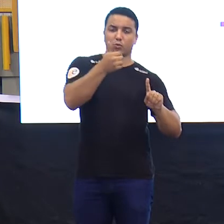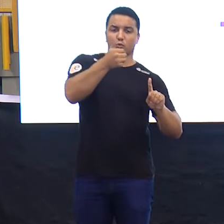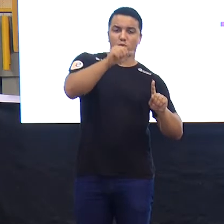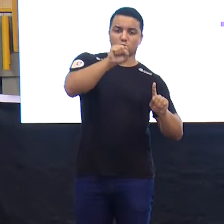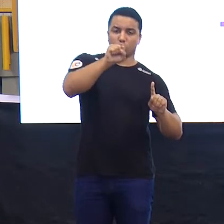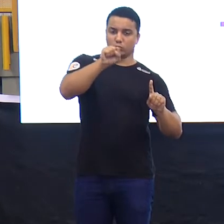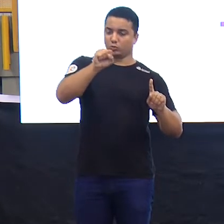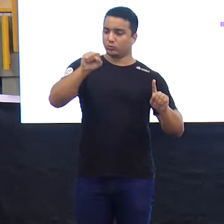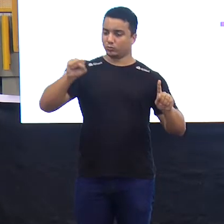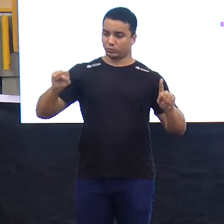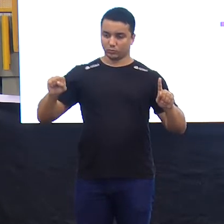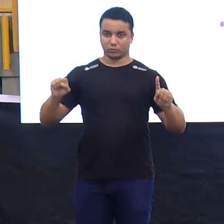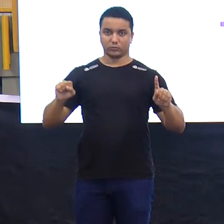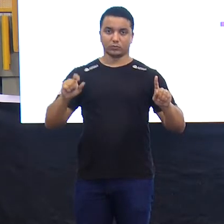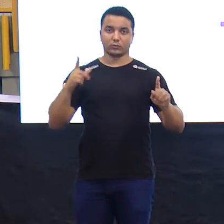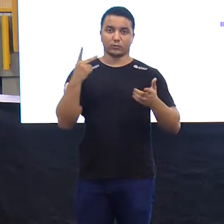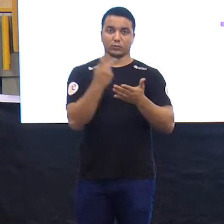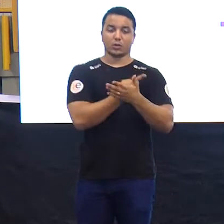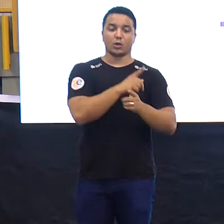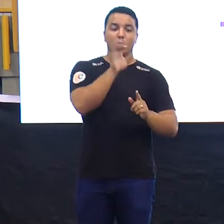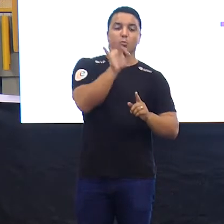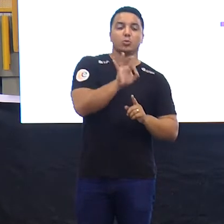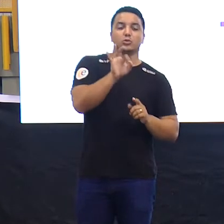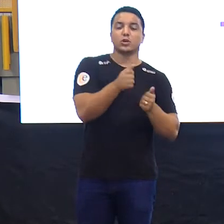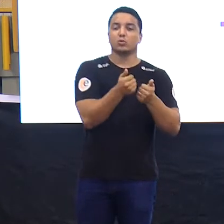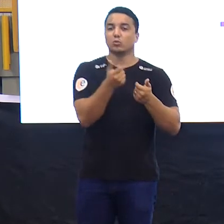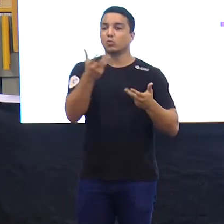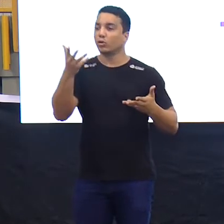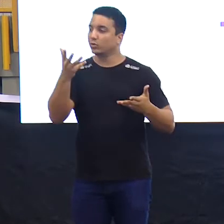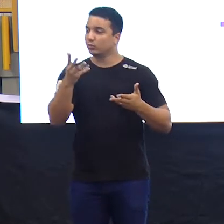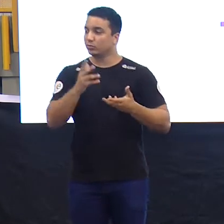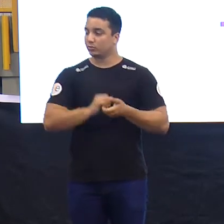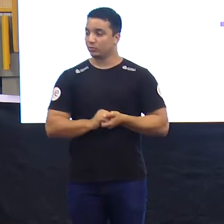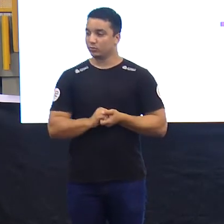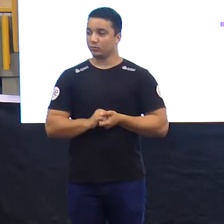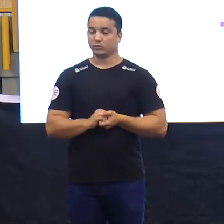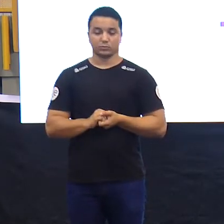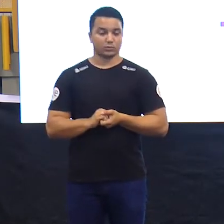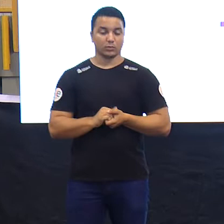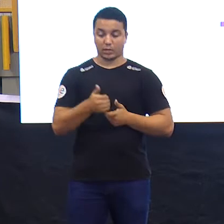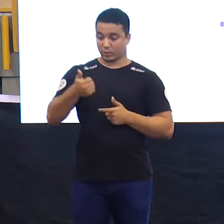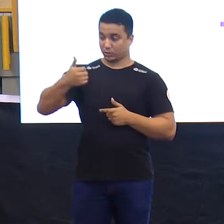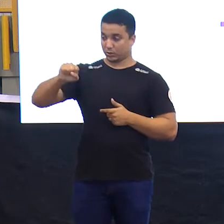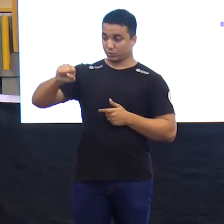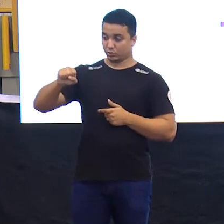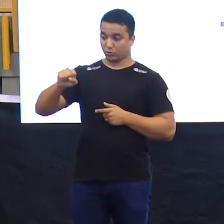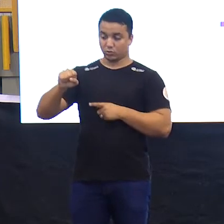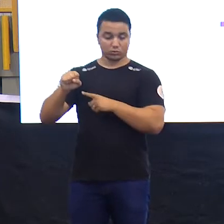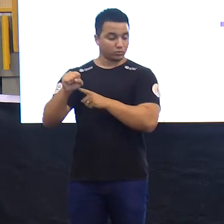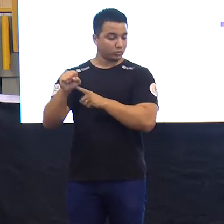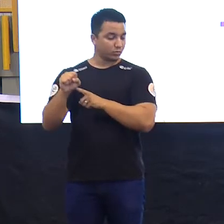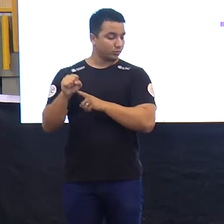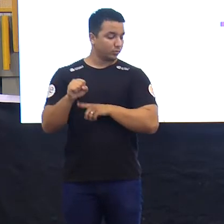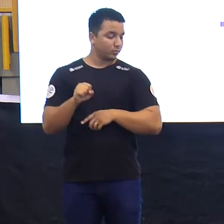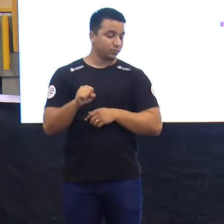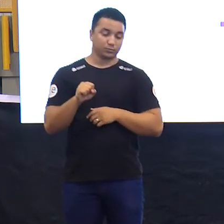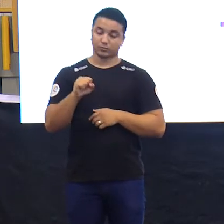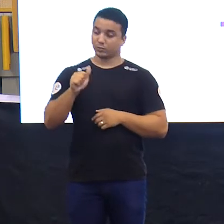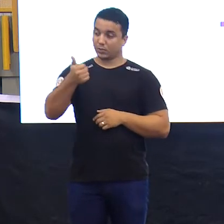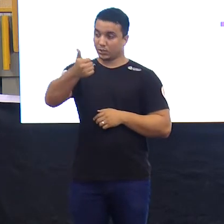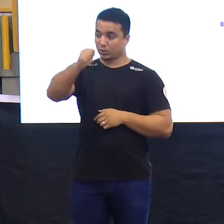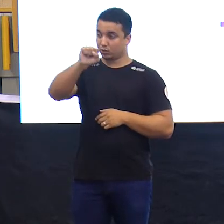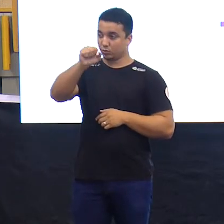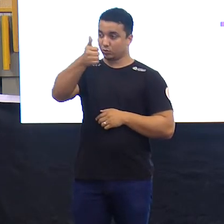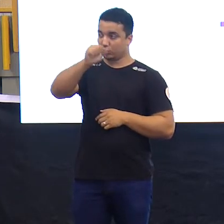por cento foi o crescimento? O que é que você vai fazer? Quanto que os 18, a pergunta é, quanto que